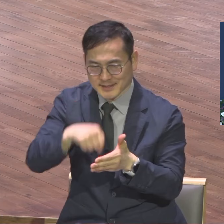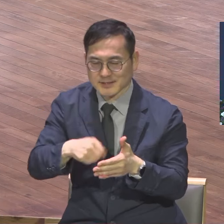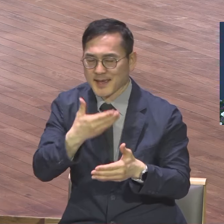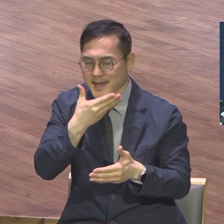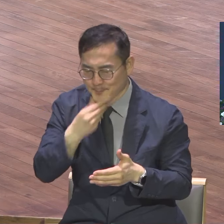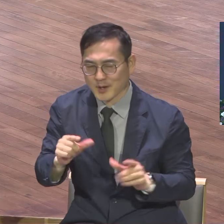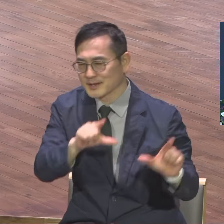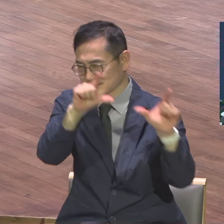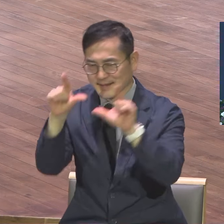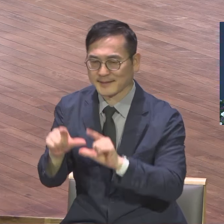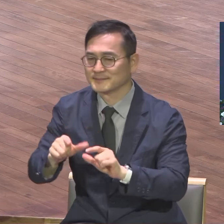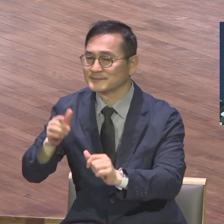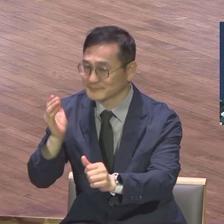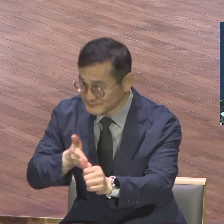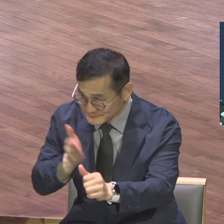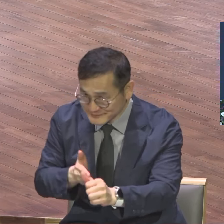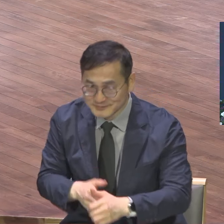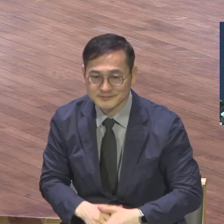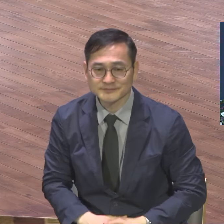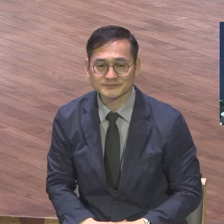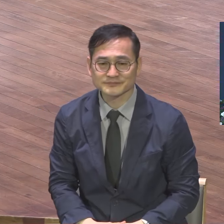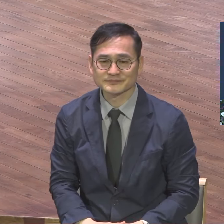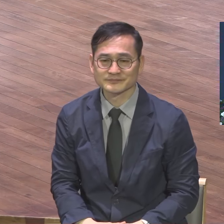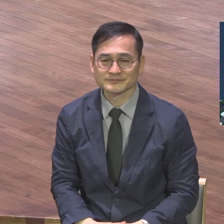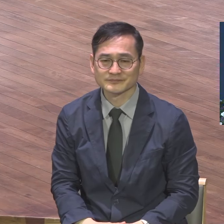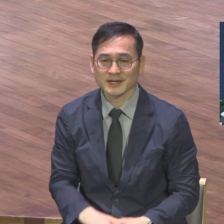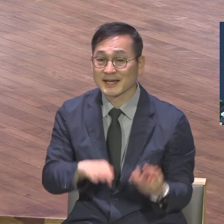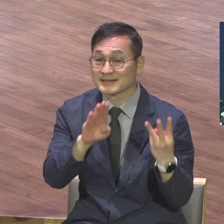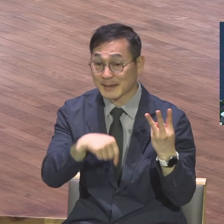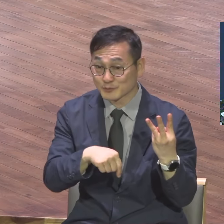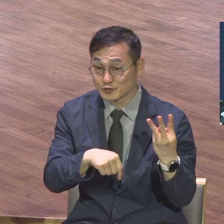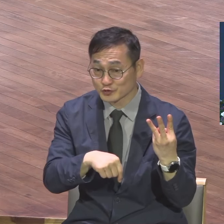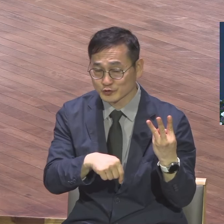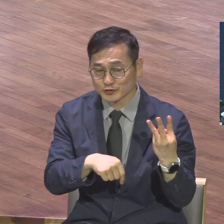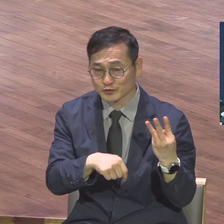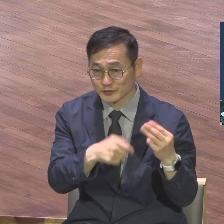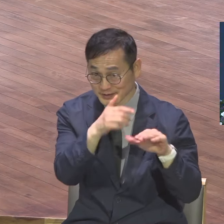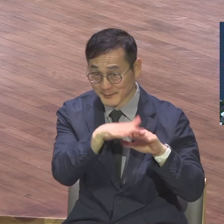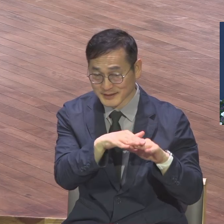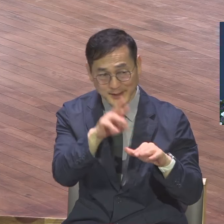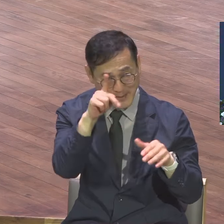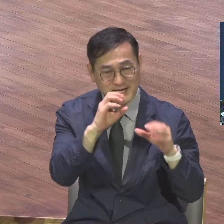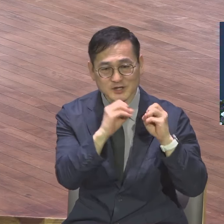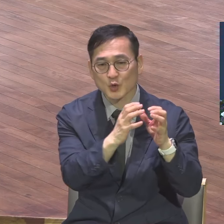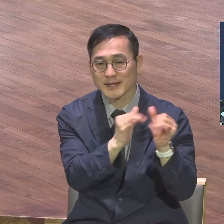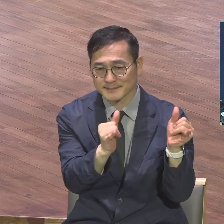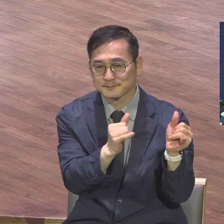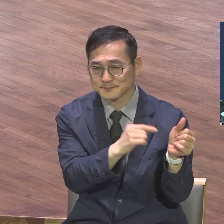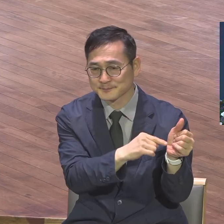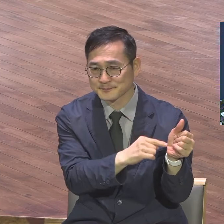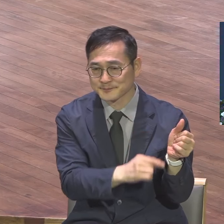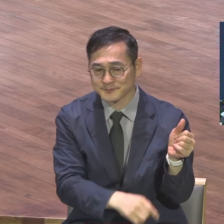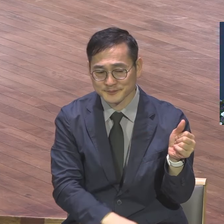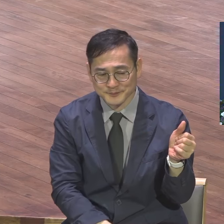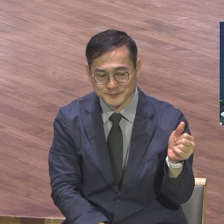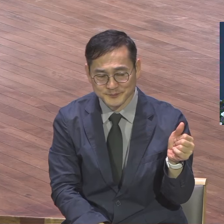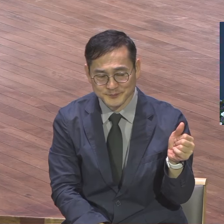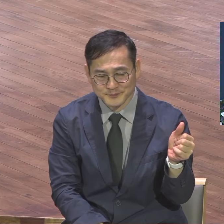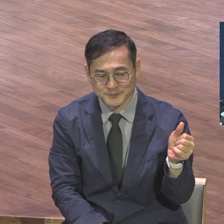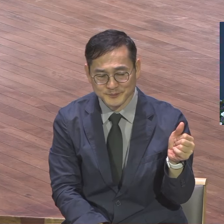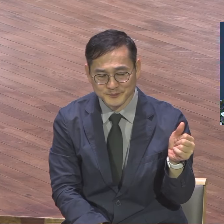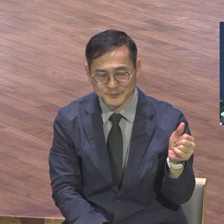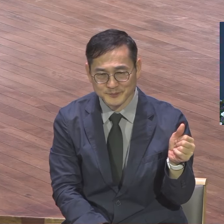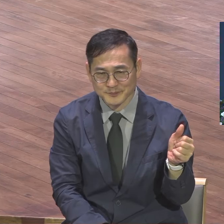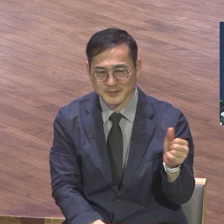하시기를 바랍니다. 3부 예배 때는 우리 박철은 선교사님이 말리자 선교사님인데 이 선교할 때는 우리